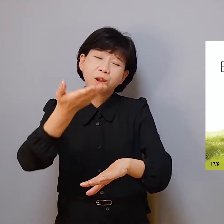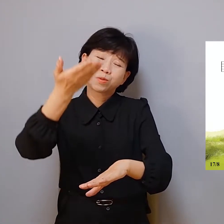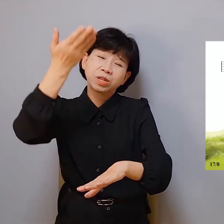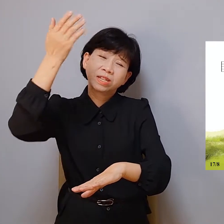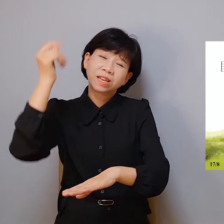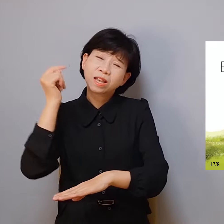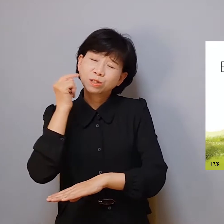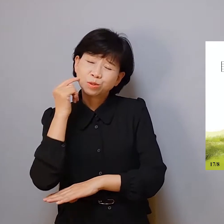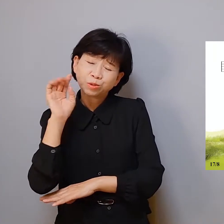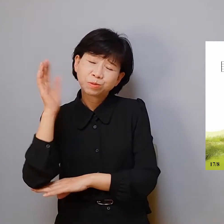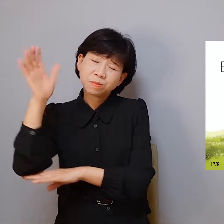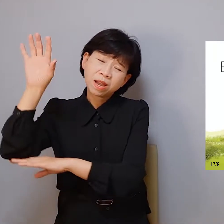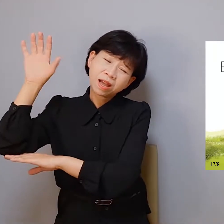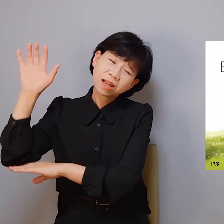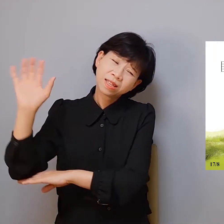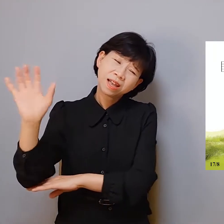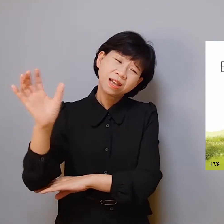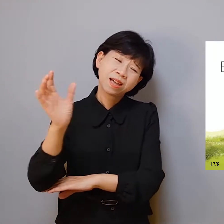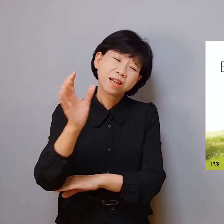온 땅 위에